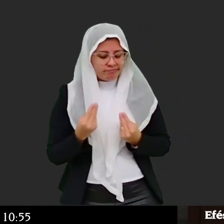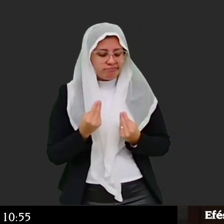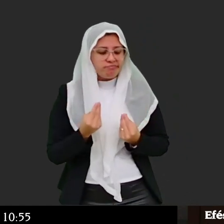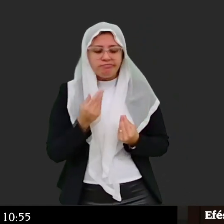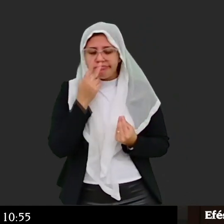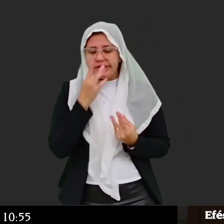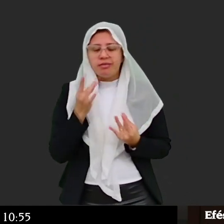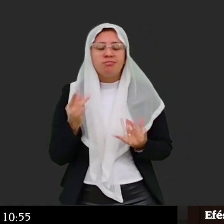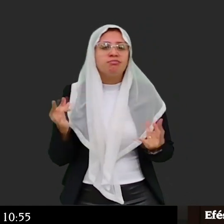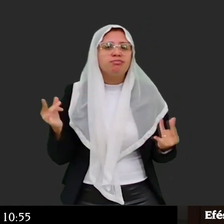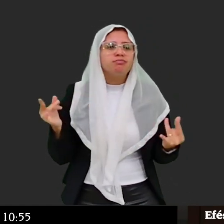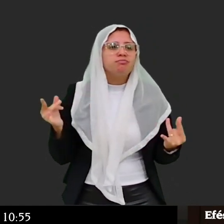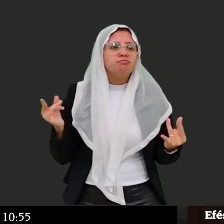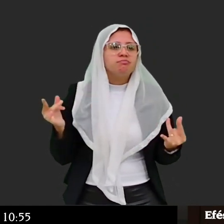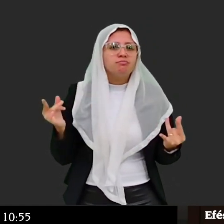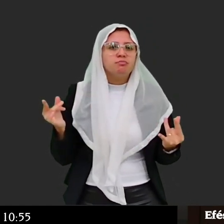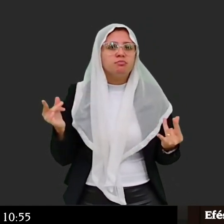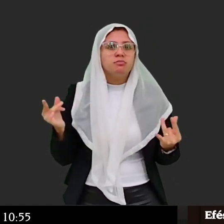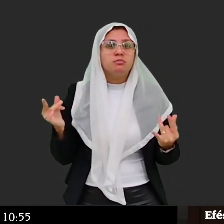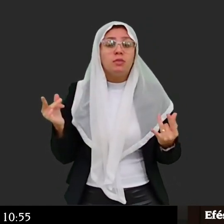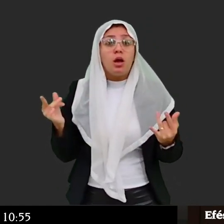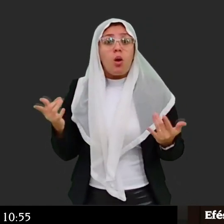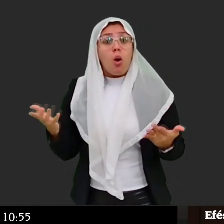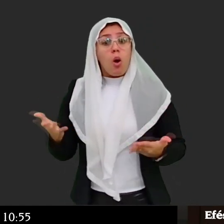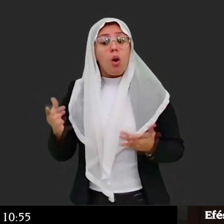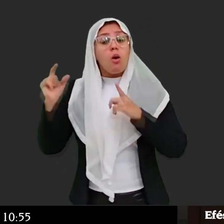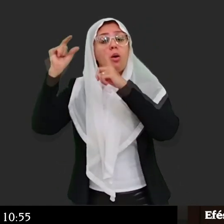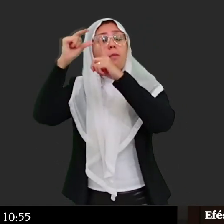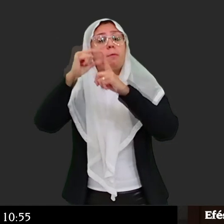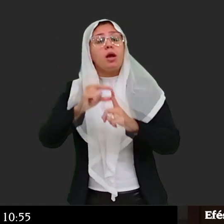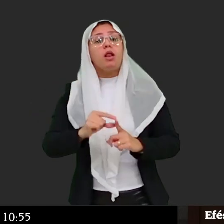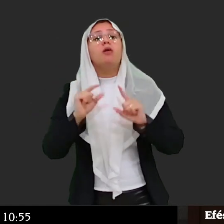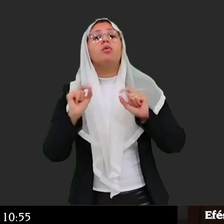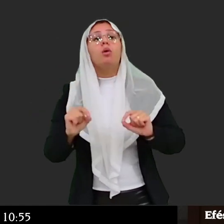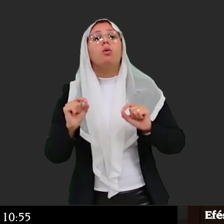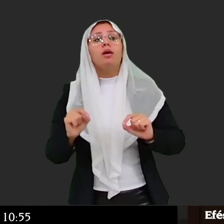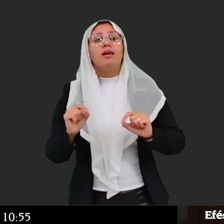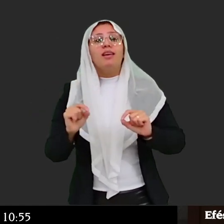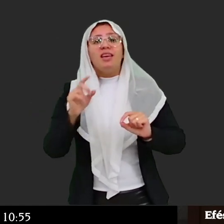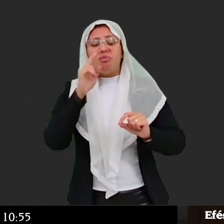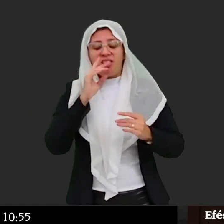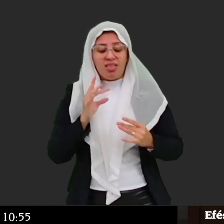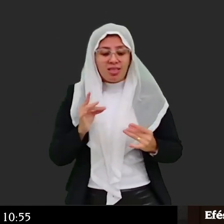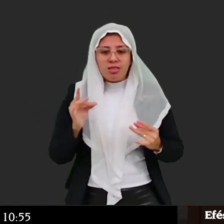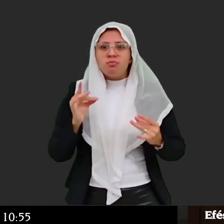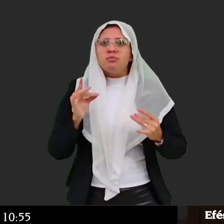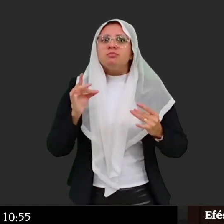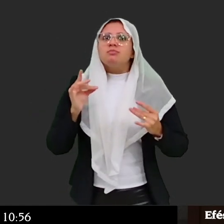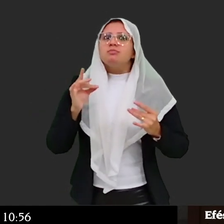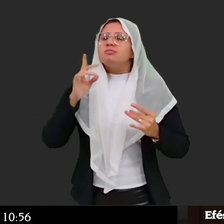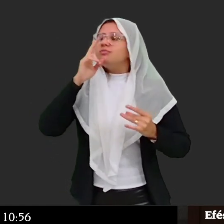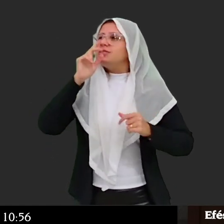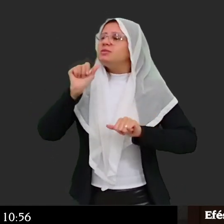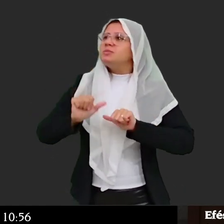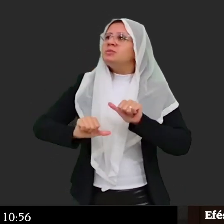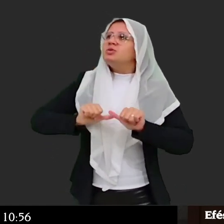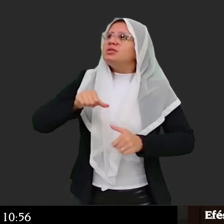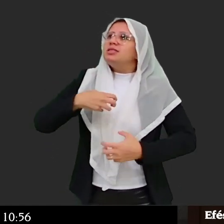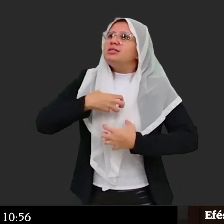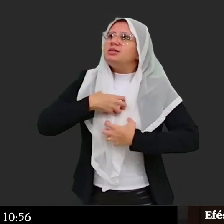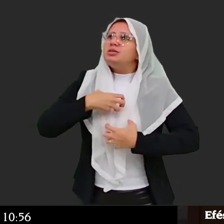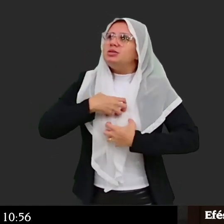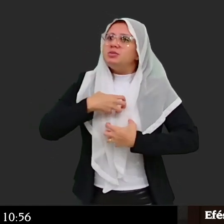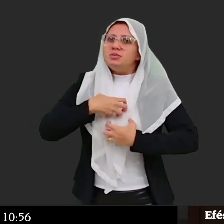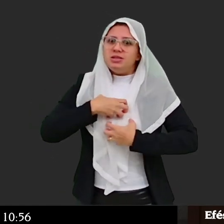mais. Então, o que o Senhor faz pela palavra? Ele manda para renovar e melhorar este sentimento,